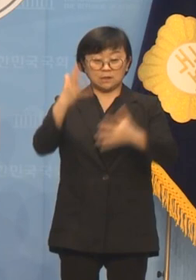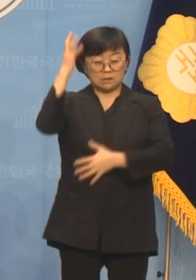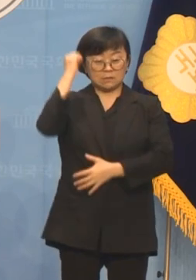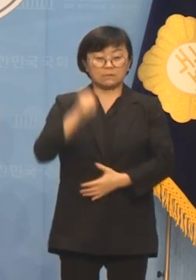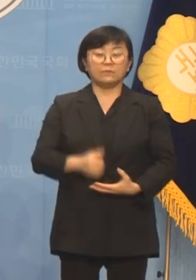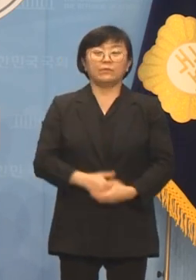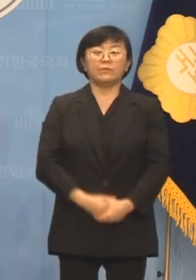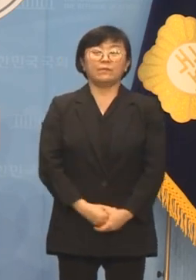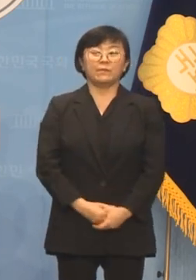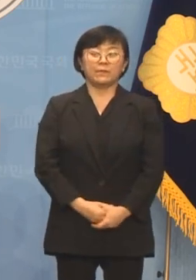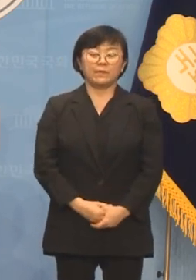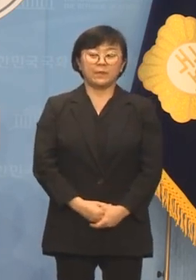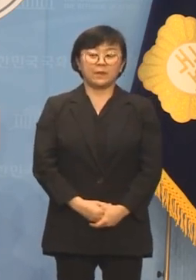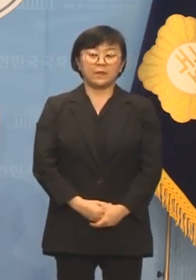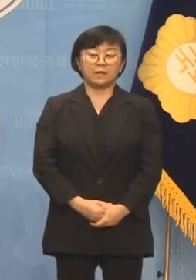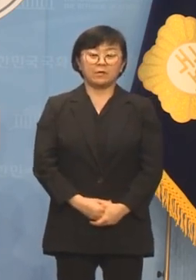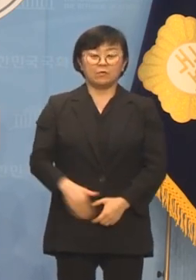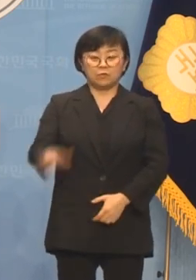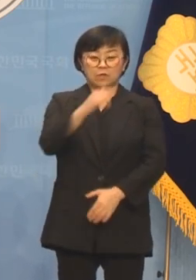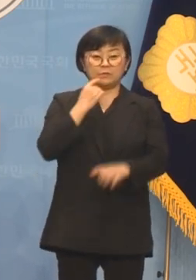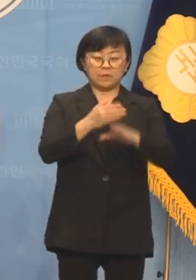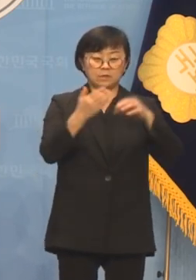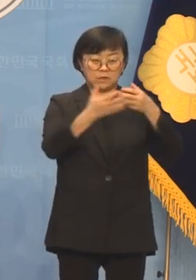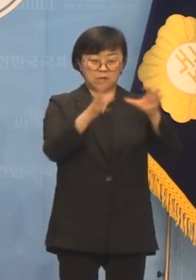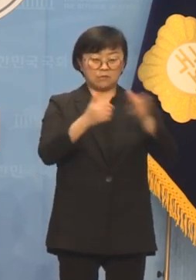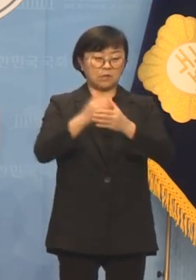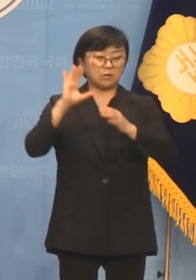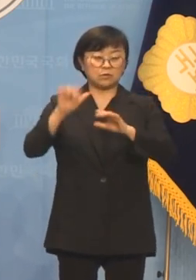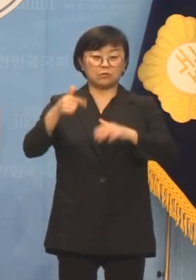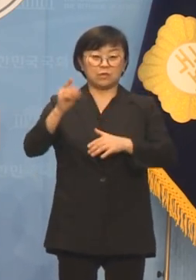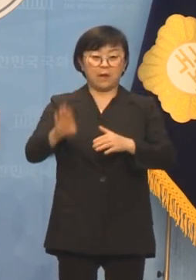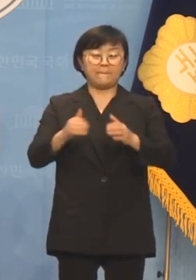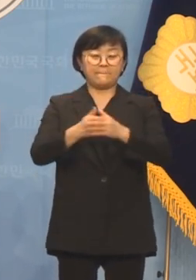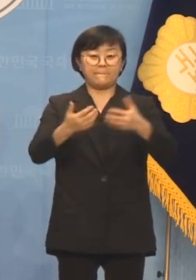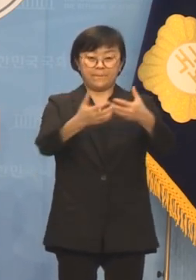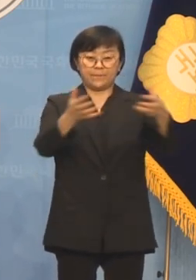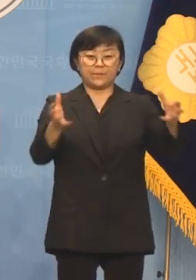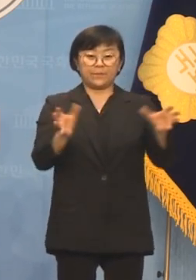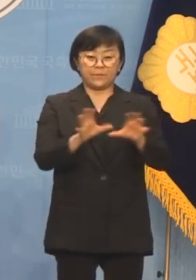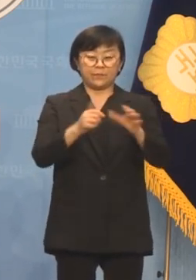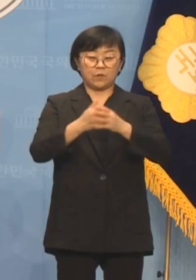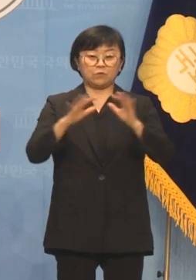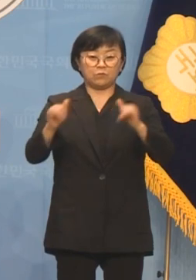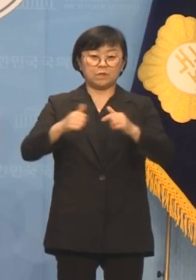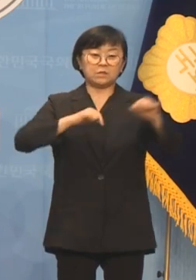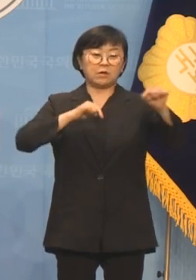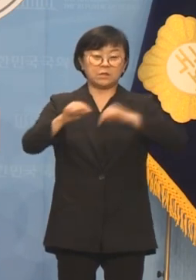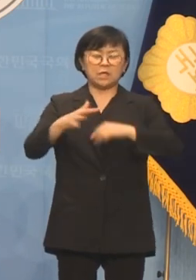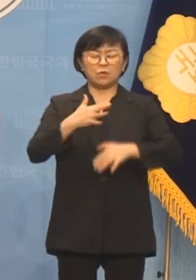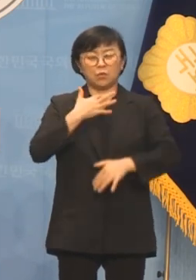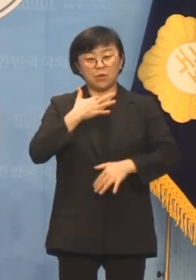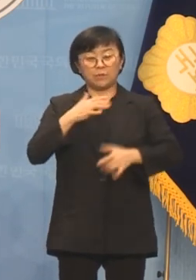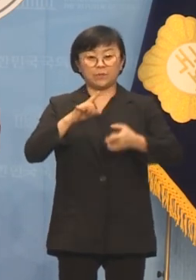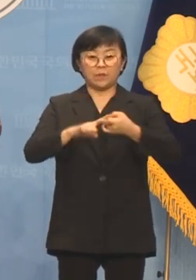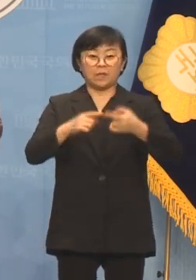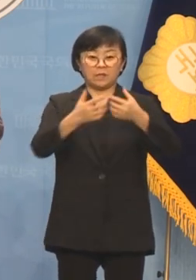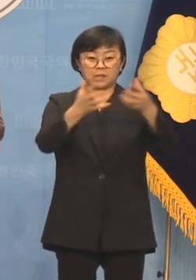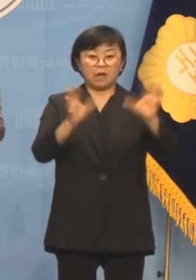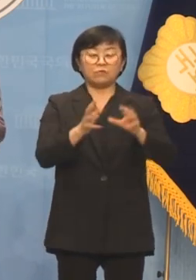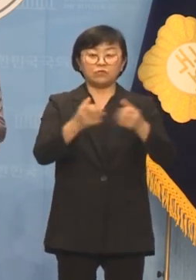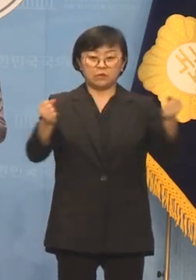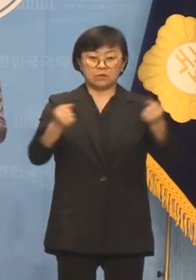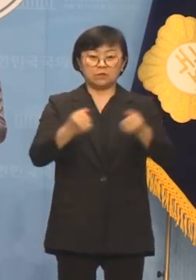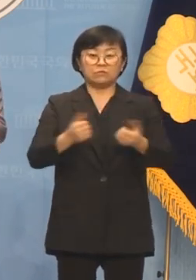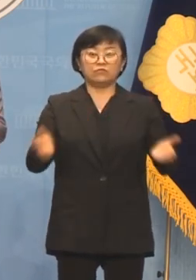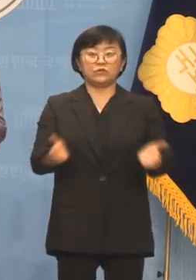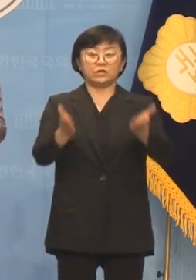것입니다. 우리 더불어민주당 영등포갑 당원들은 국민 정치 혐오, 당 분열을